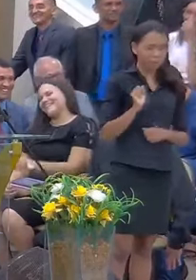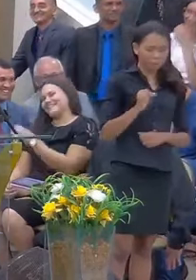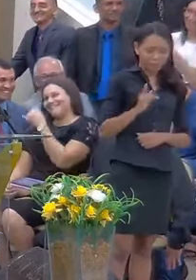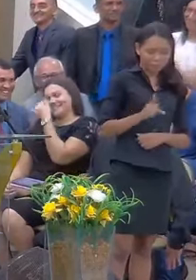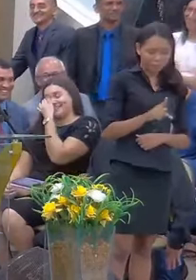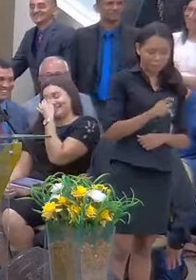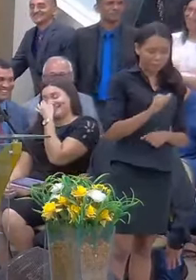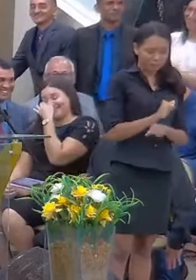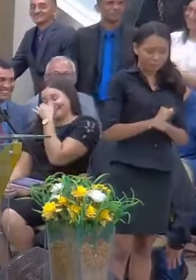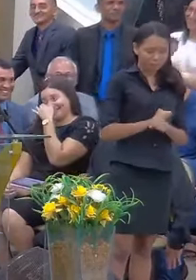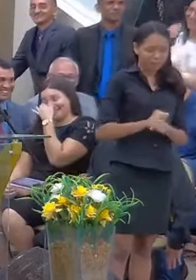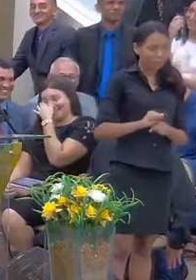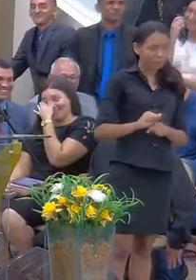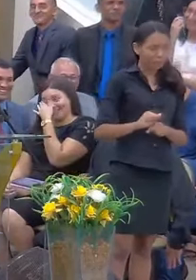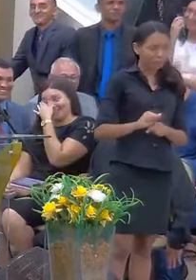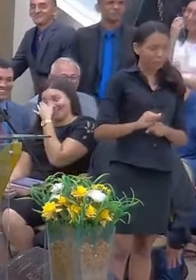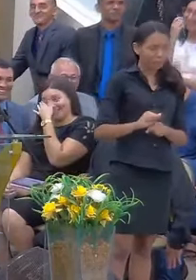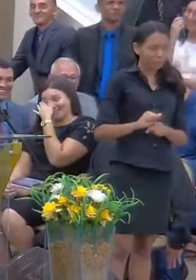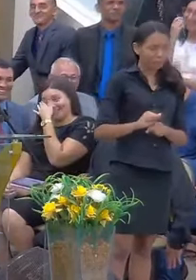que é isso?